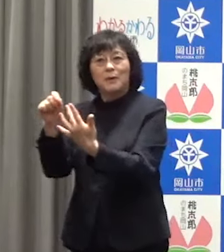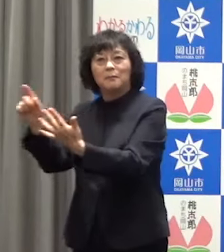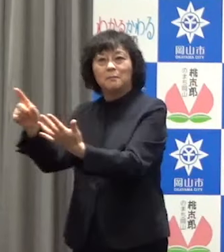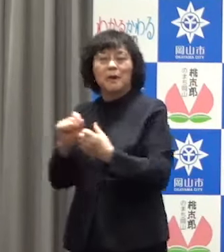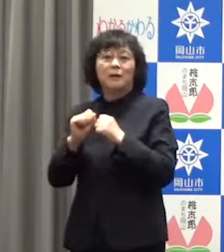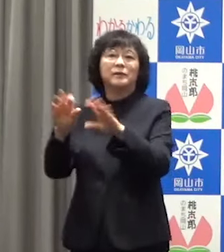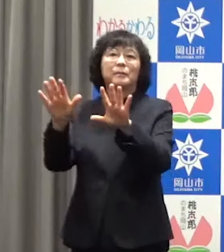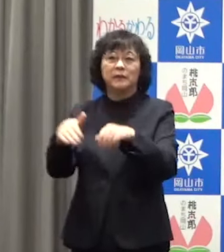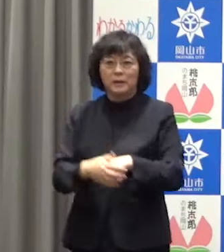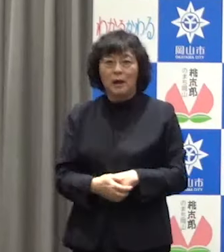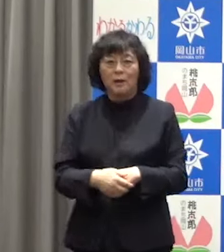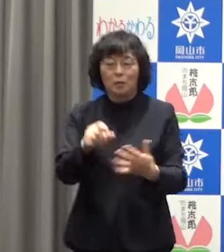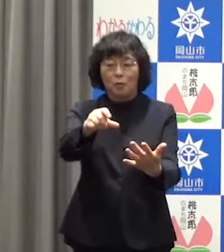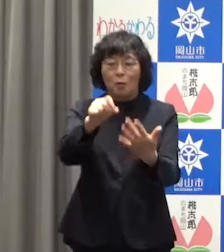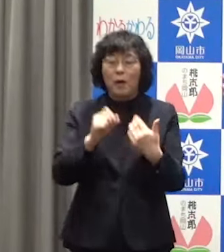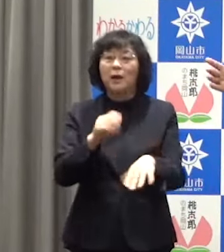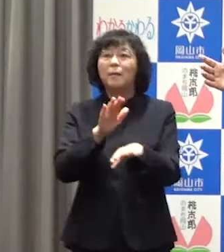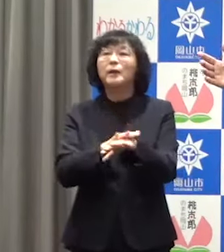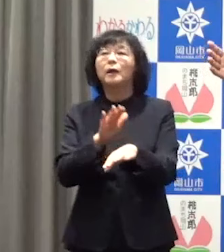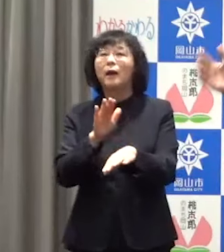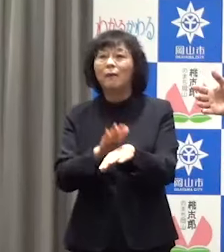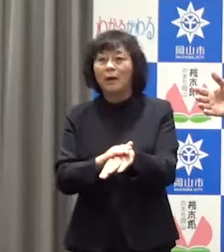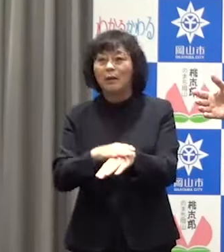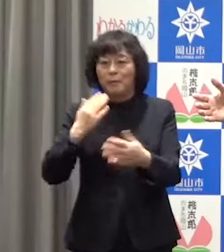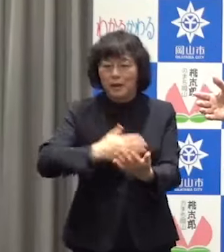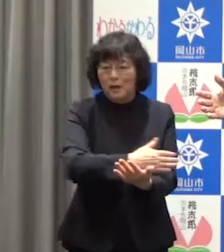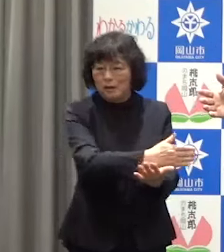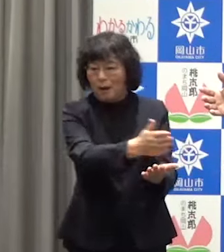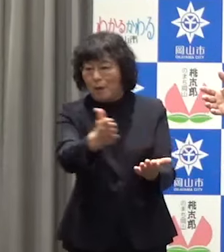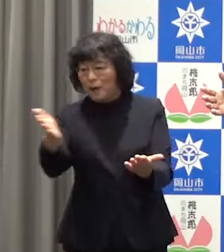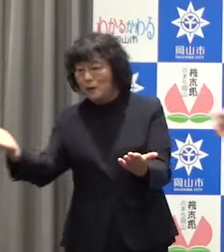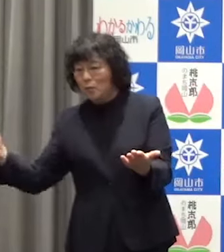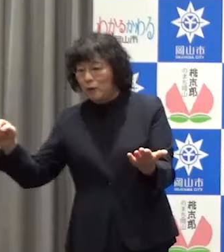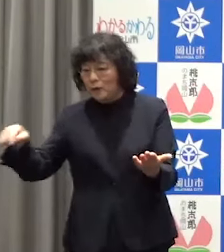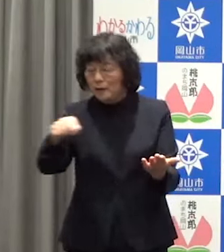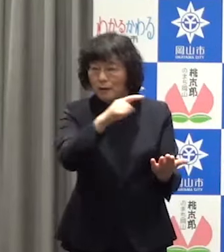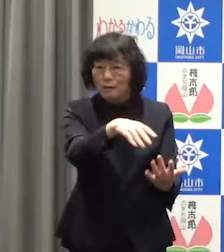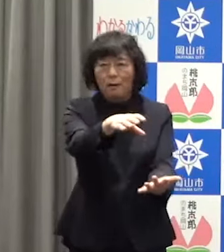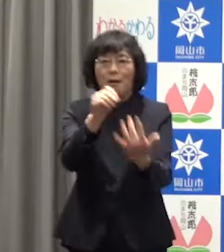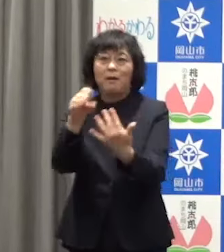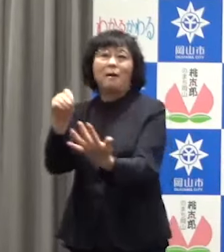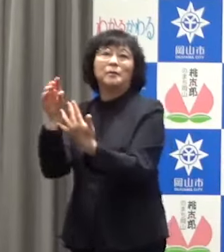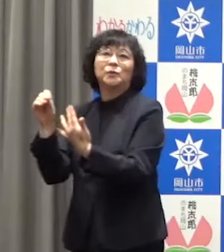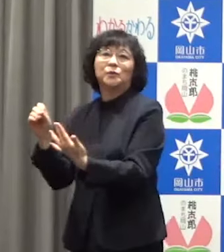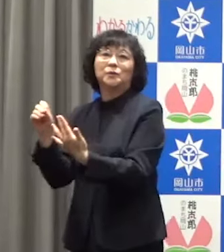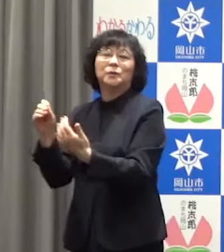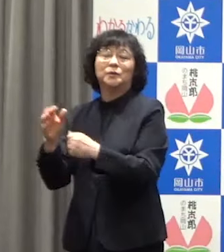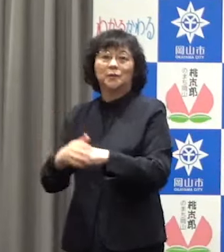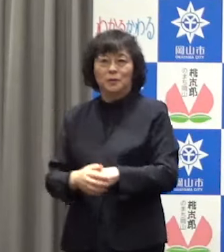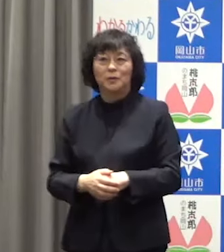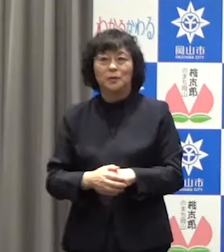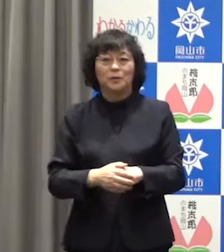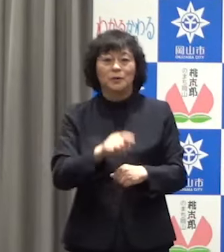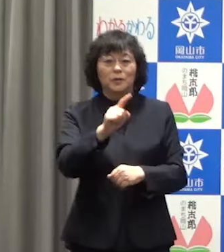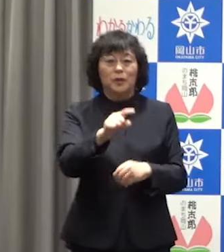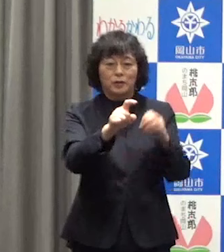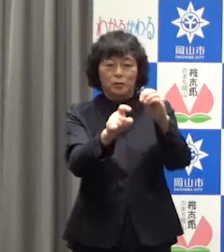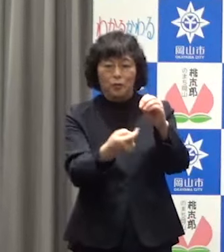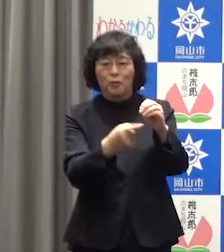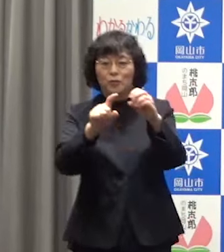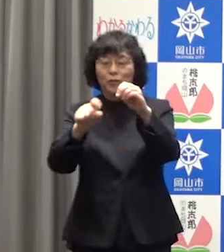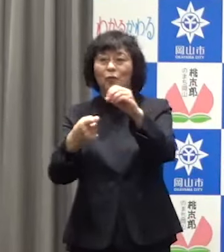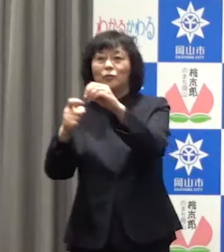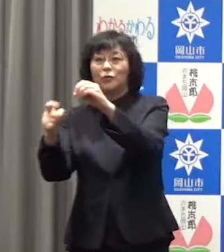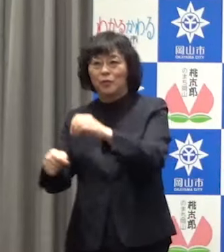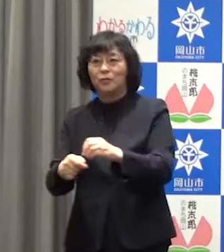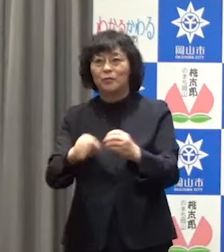人の選び方は、まあ、したがって非常に広範囲で選びですね、各局から